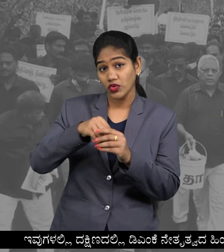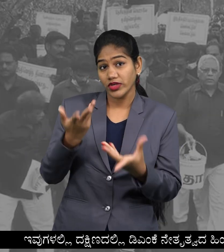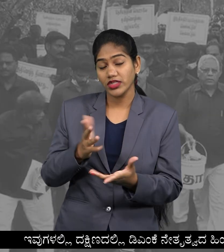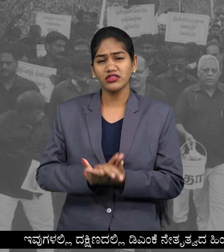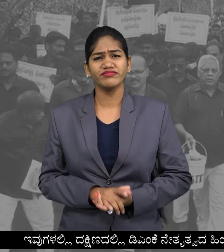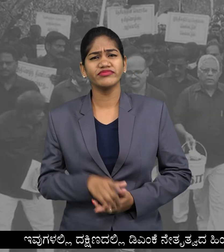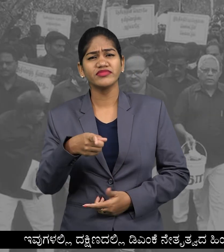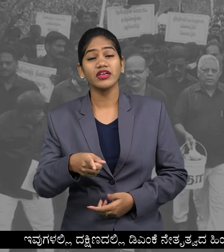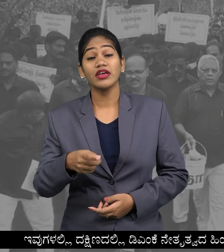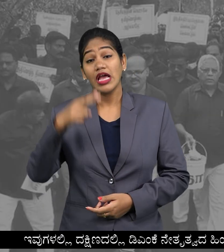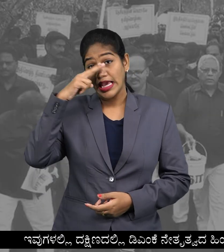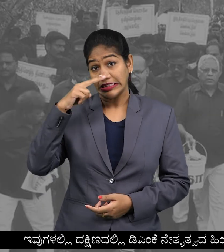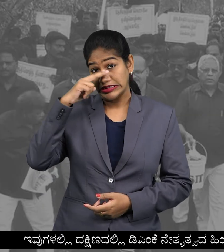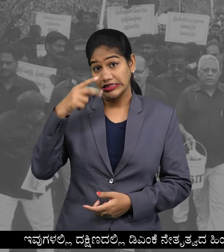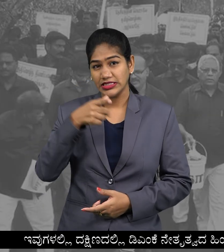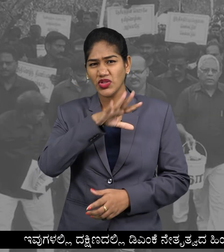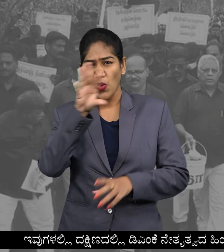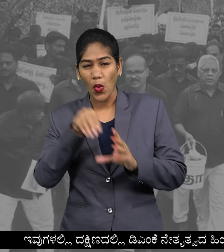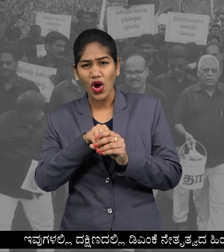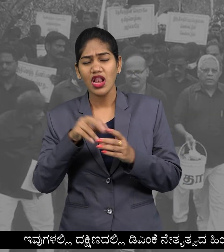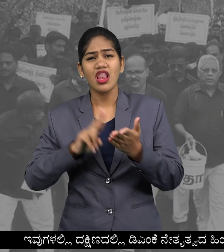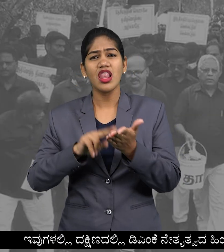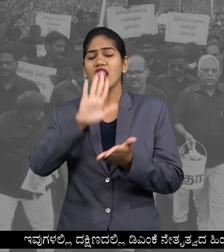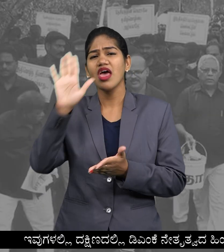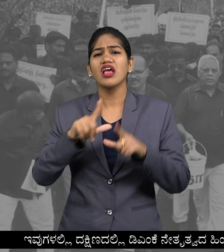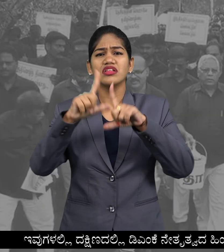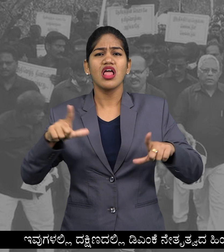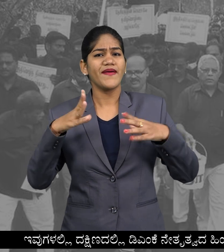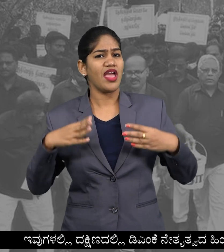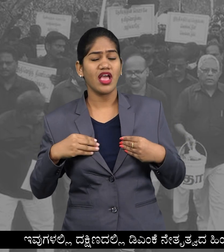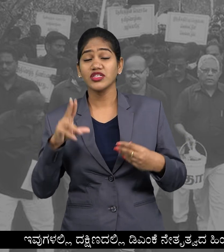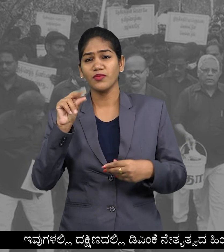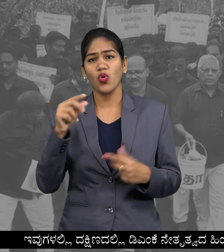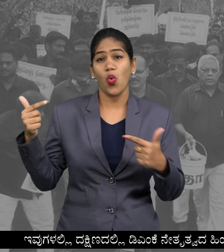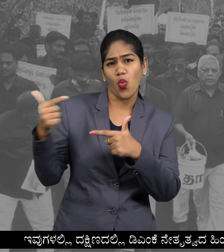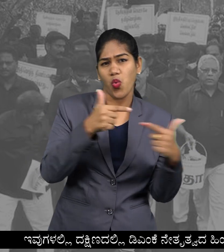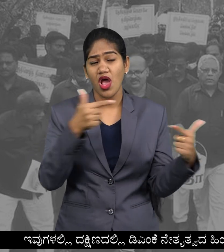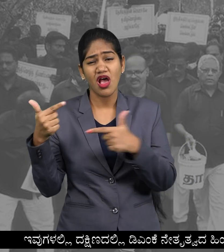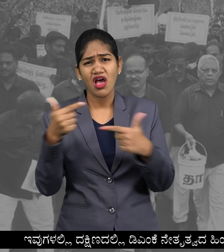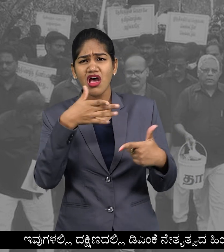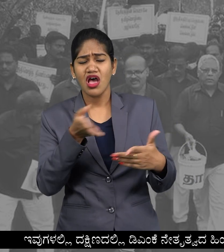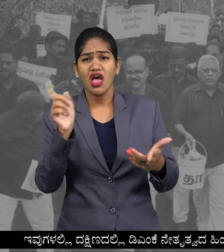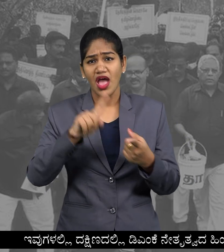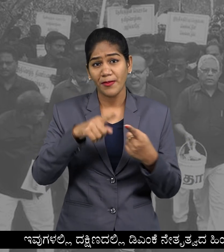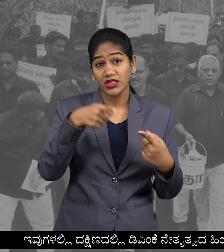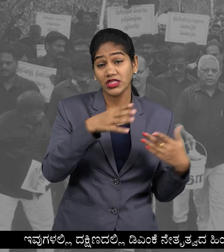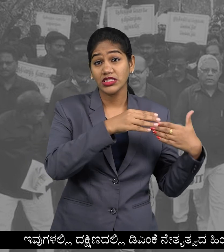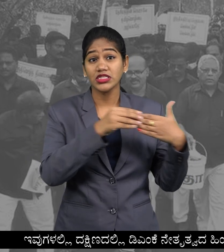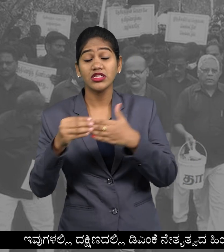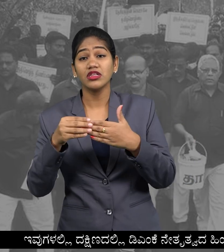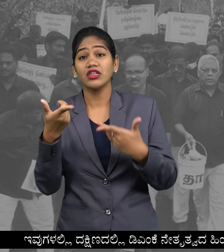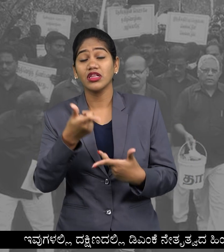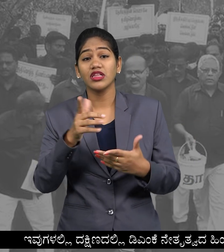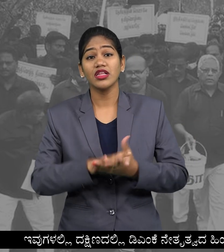ಇವುಗಳಲ್ಲಿ ದಕ್ಷಿಣದಲ್ಲಿ ಡಿಎಂಕೆ ನೇತೃತ್ವದ ಹಿಂದಿ ವಿರೋಧಿ ಆಂದೋಲನ, ಆಹಾರದ